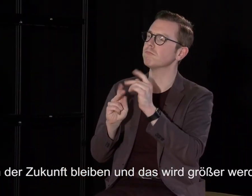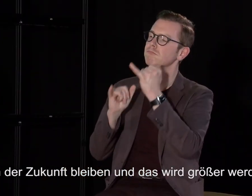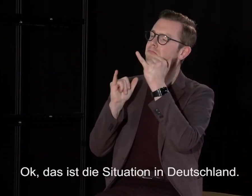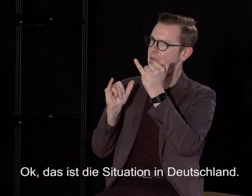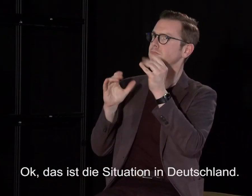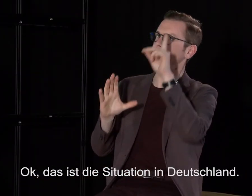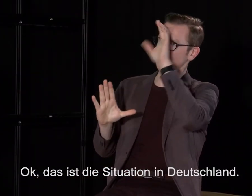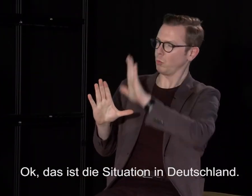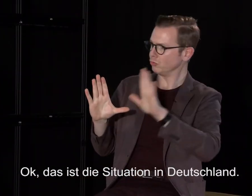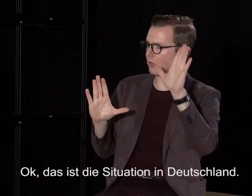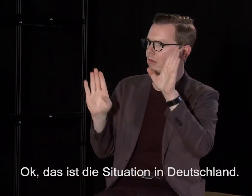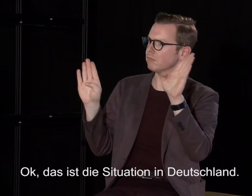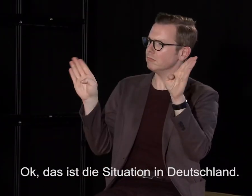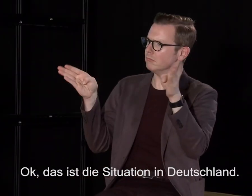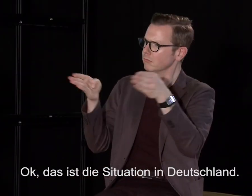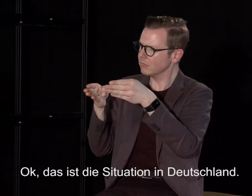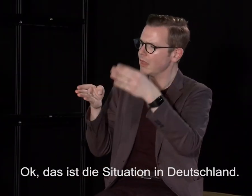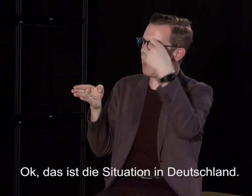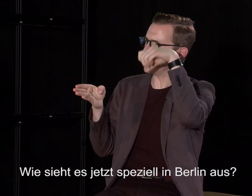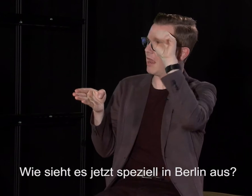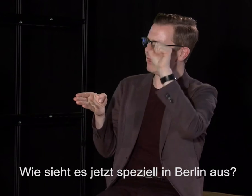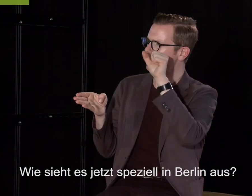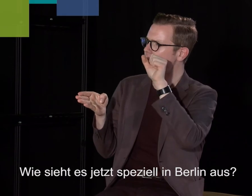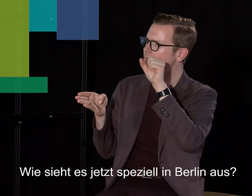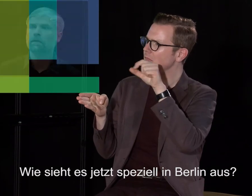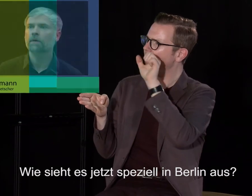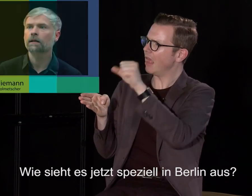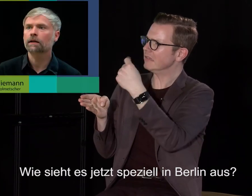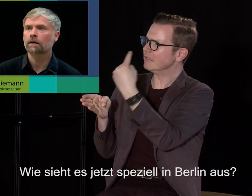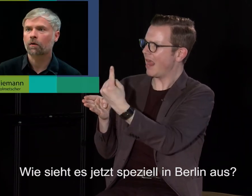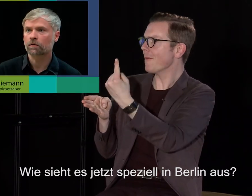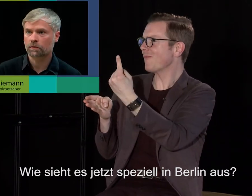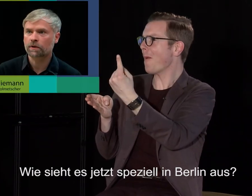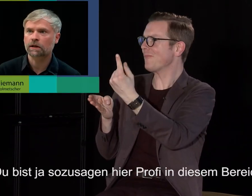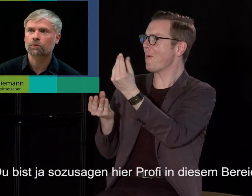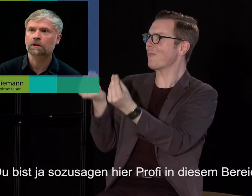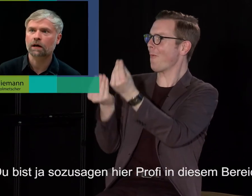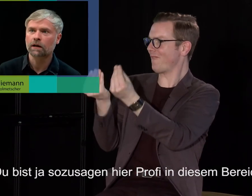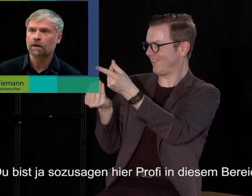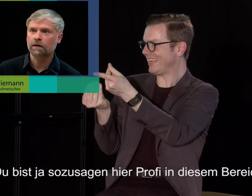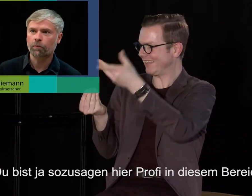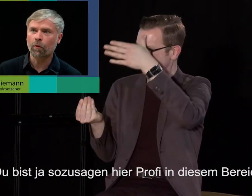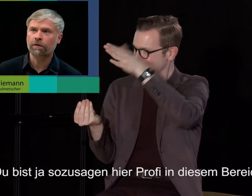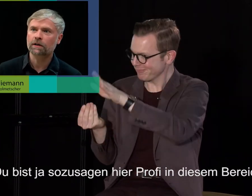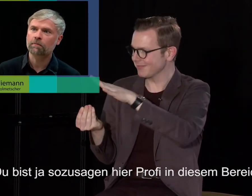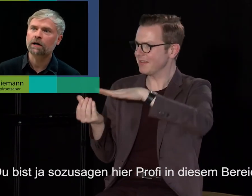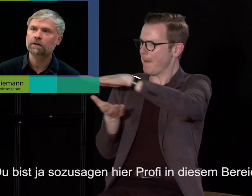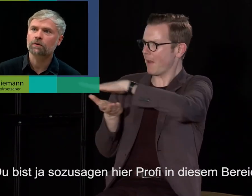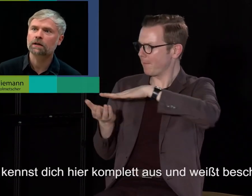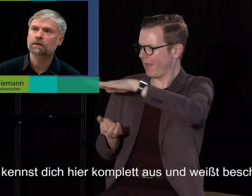Okay, das ist die Situation in Deutschland. Wie sieht es jetzt speziell in Berlin aus? Du bist ja sozusagen hier Profi in dem Bereich. Du kennst